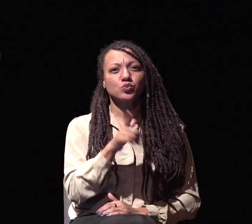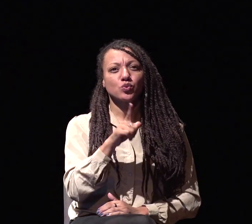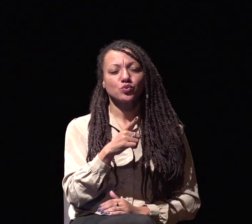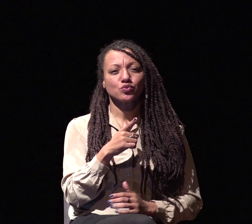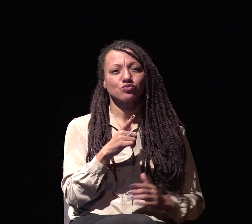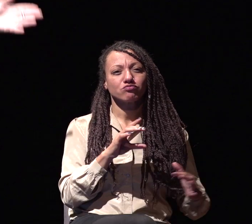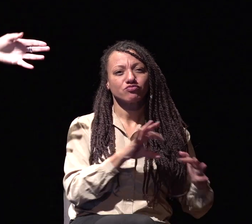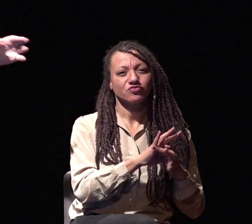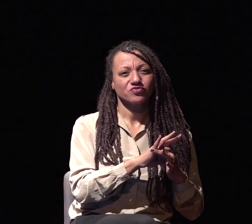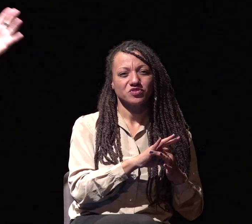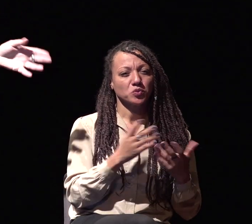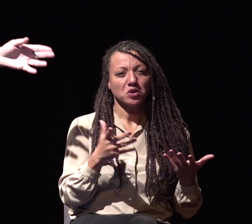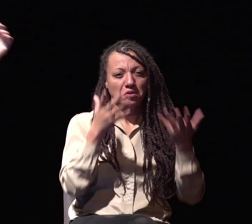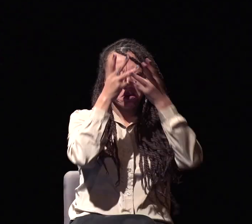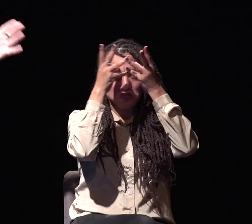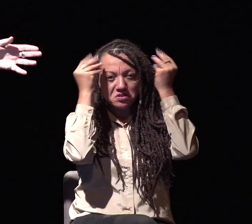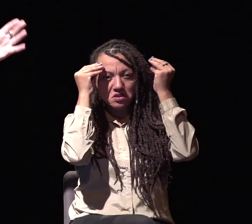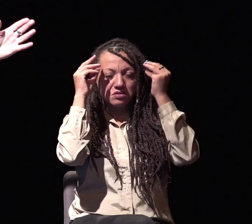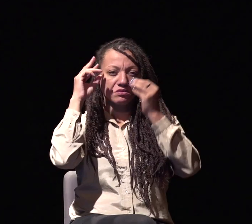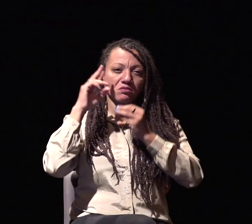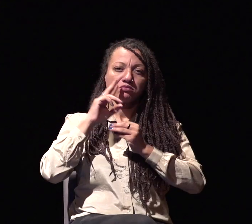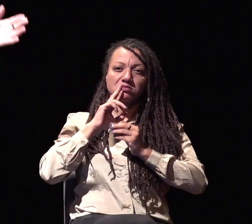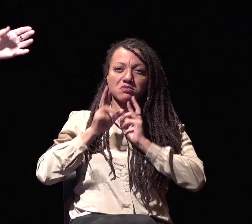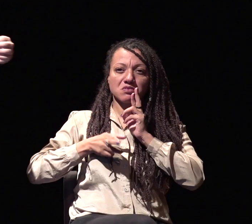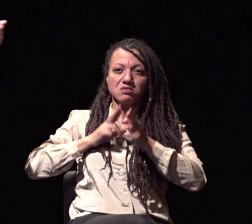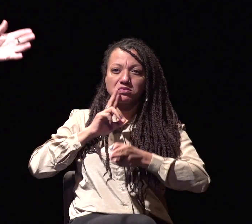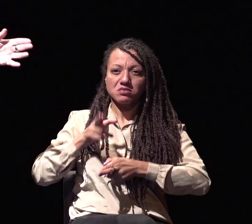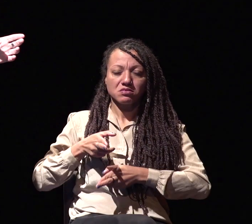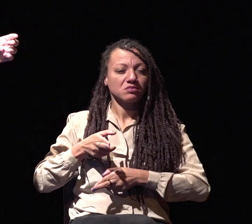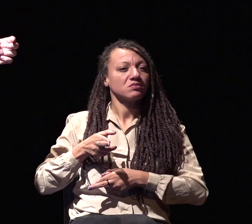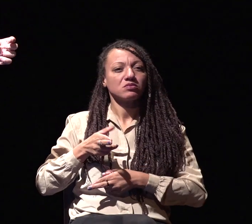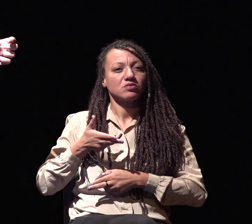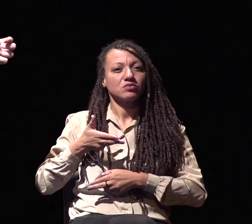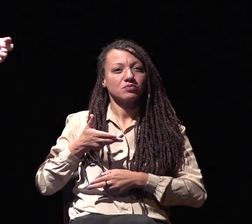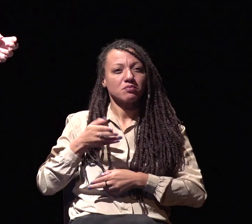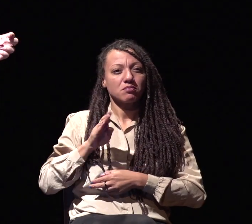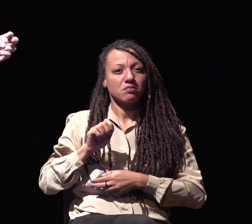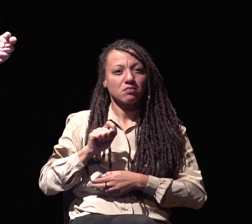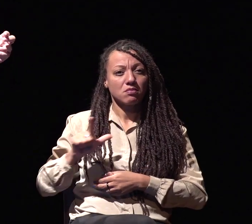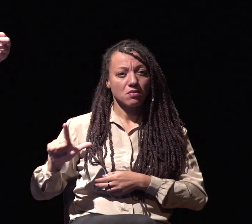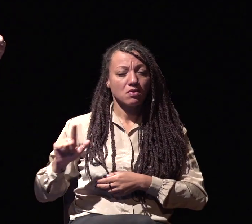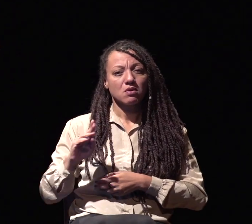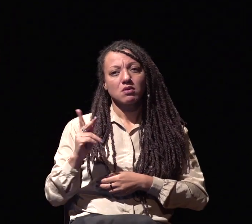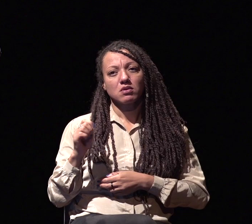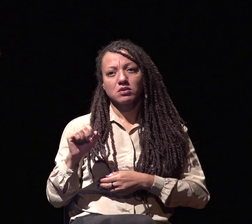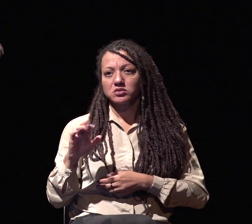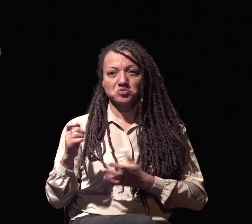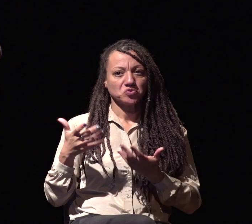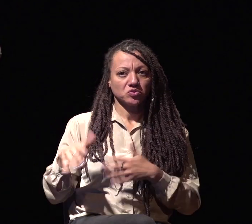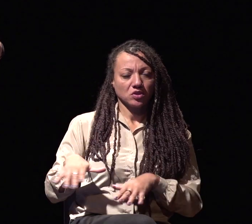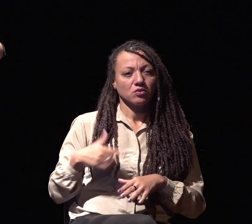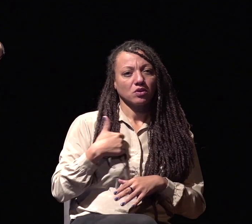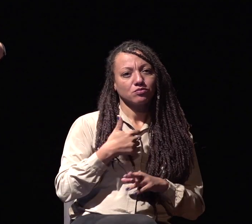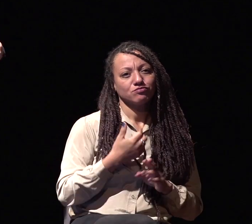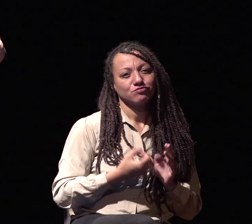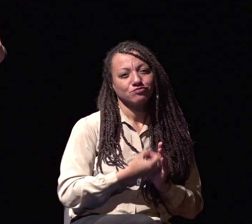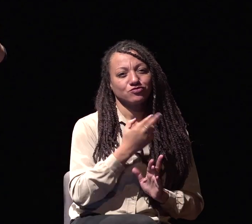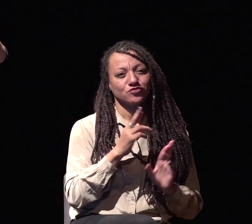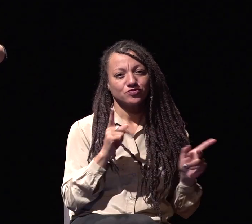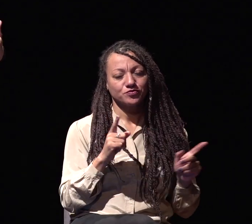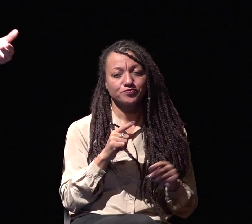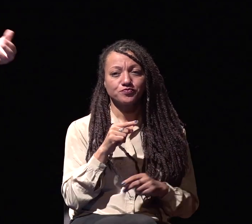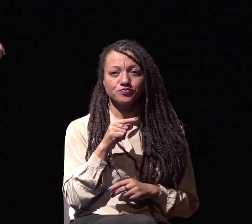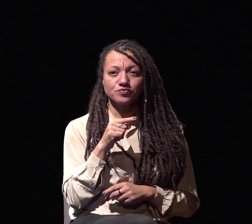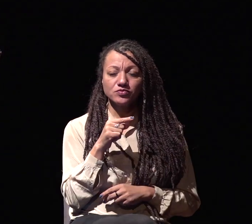vínculo, e não essa coisa abstrata, racional, via Ulm ou a Bauhaus. E justamente aí vem